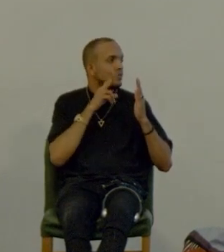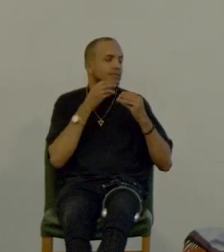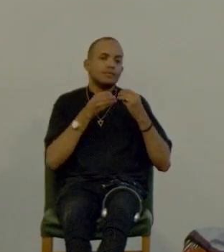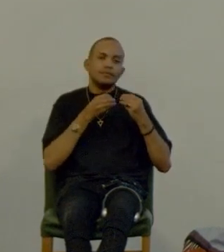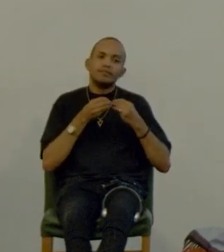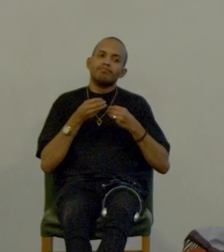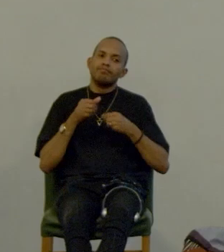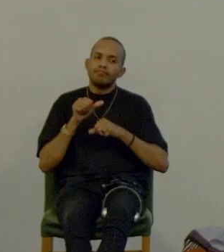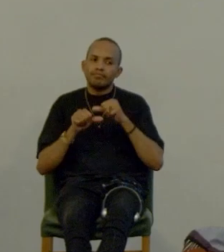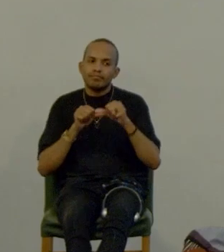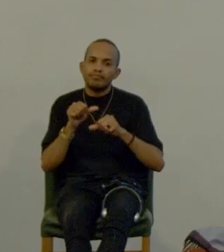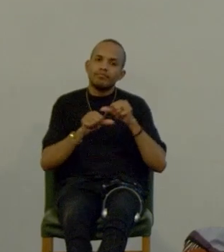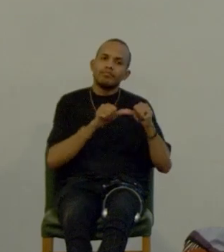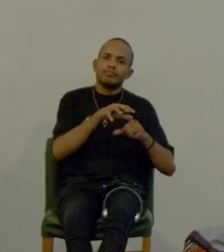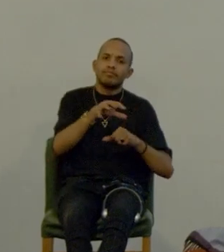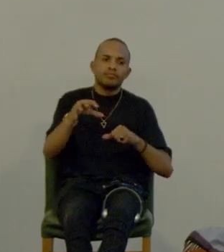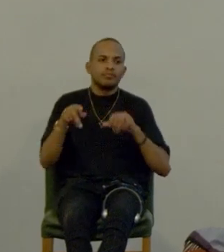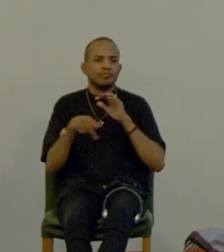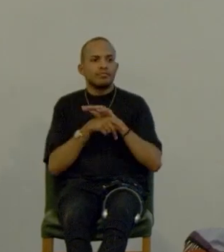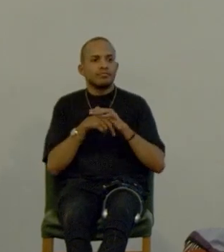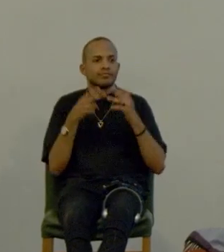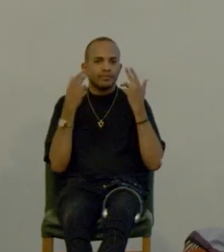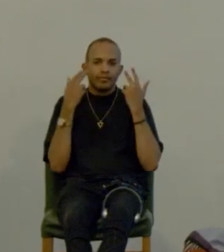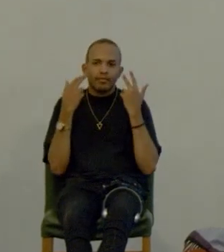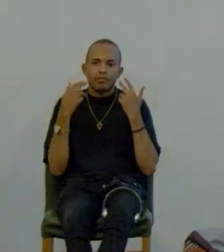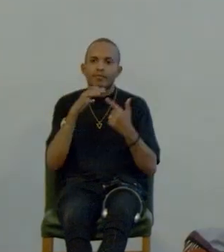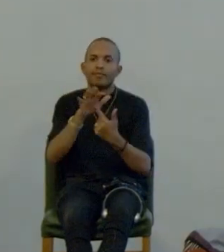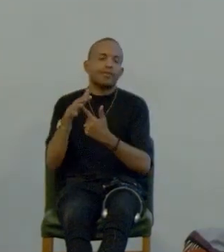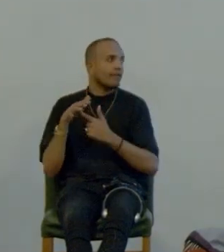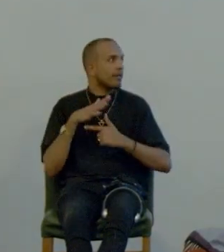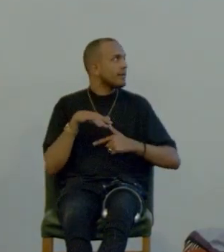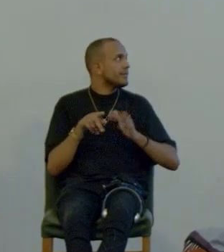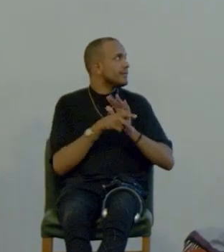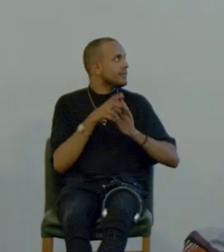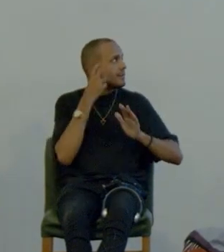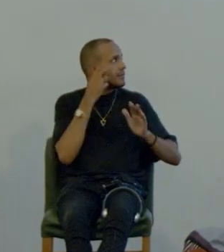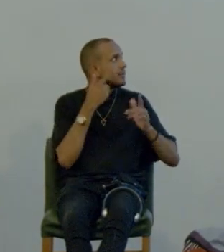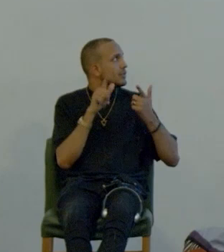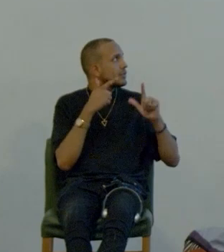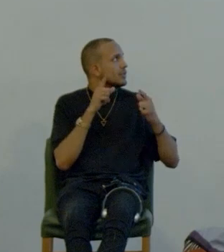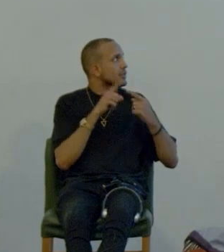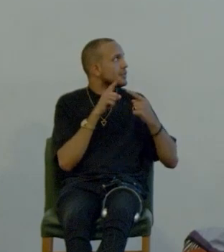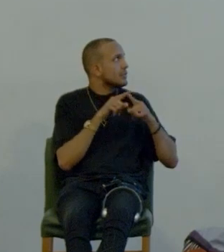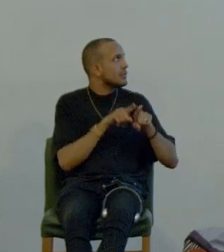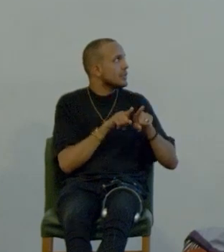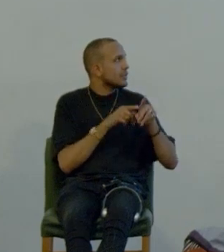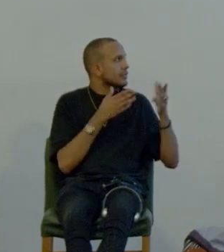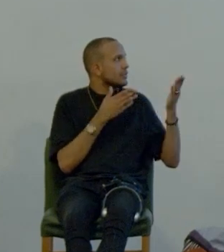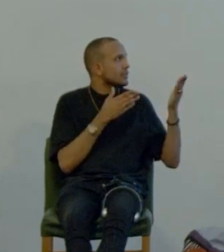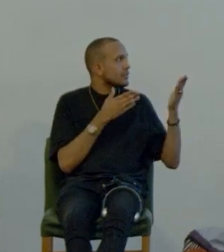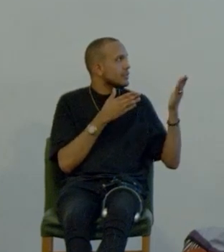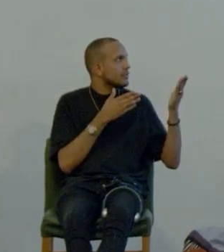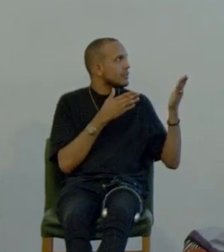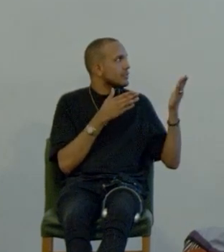noções de fluidez entre as dimensões da natureza e as dimensões da cultura. Outros exemplos de cerâmicas também da